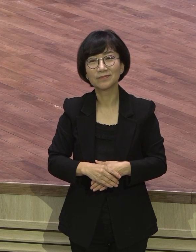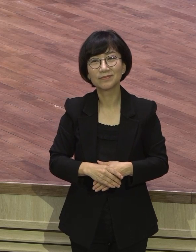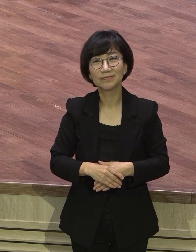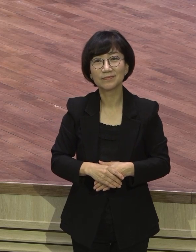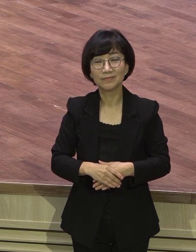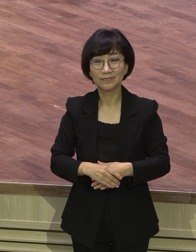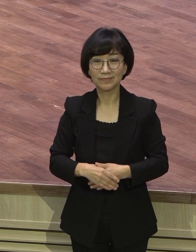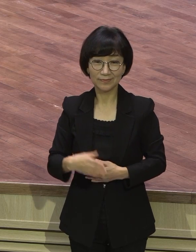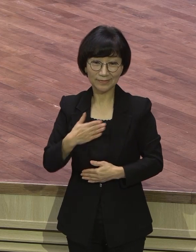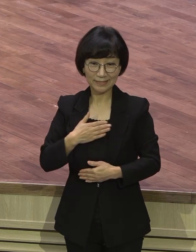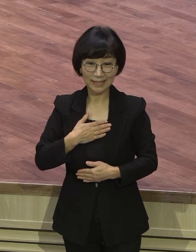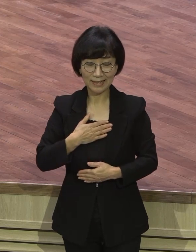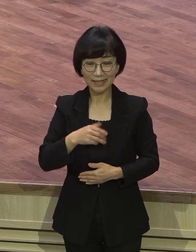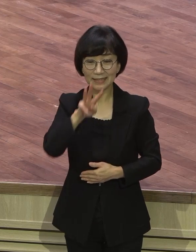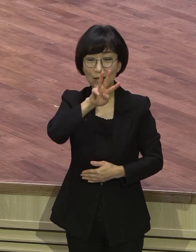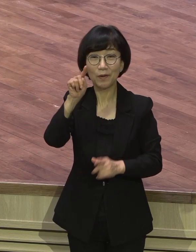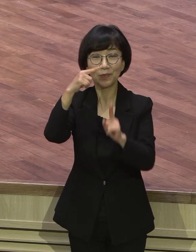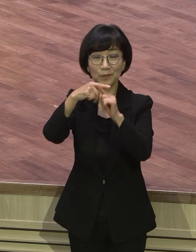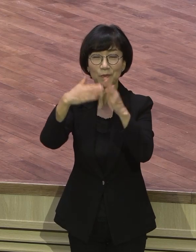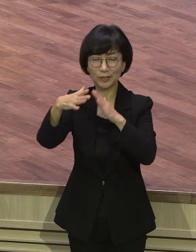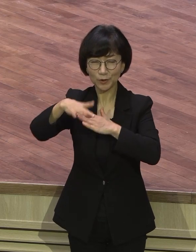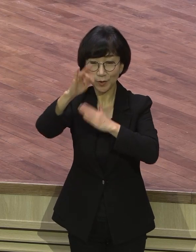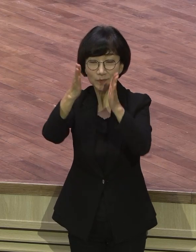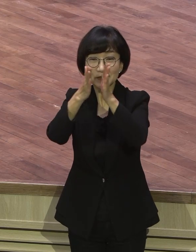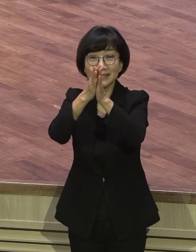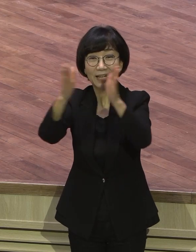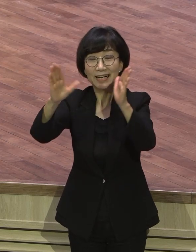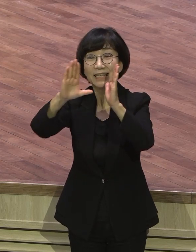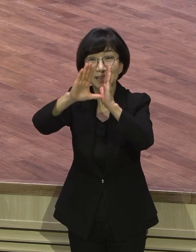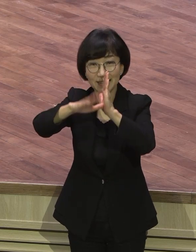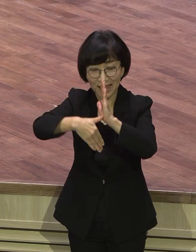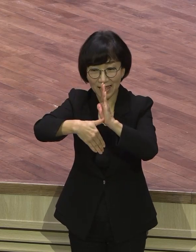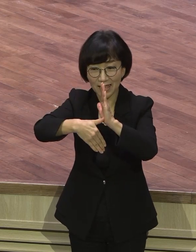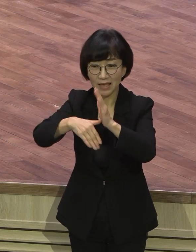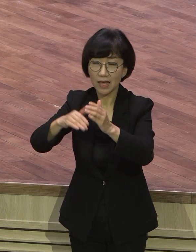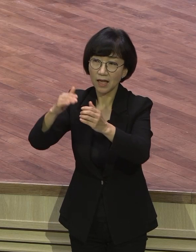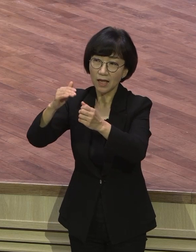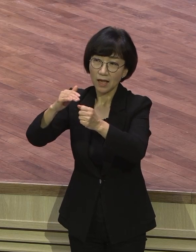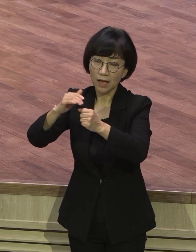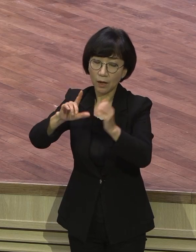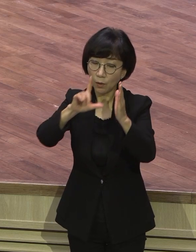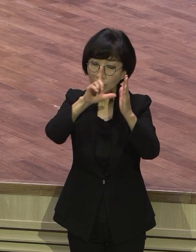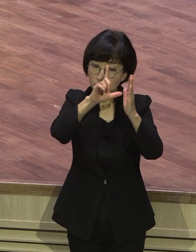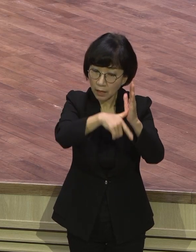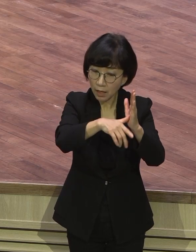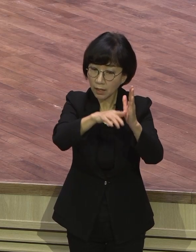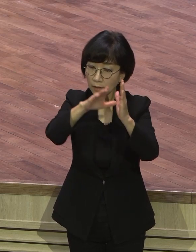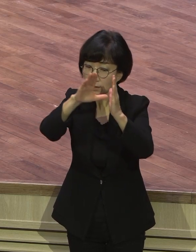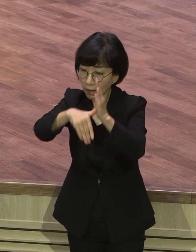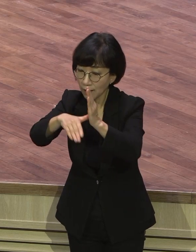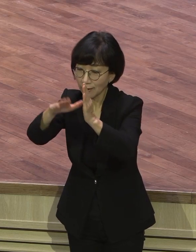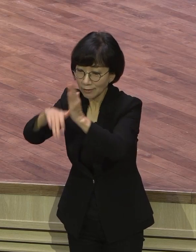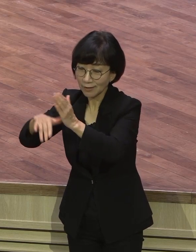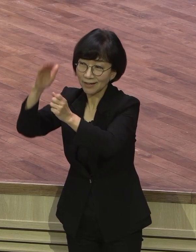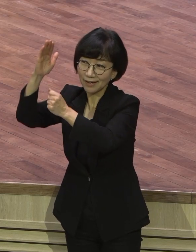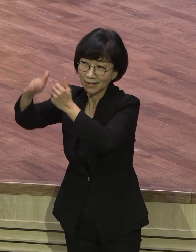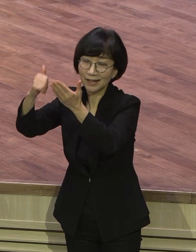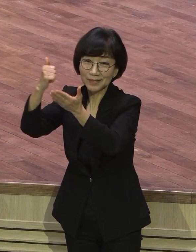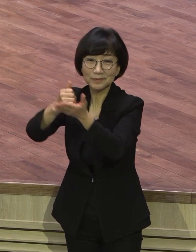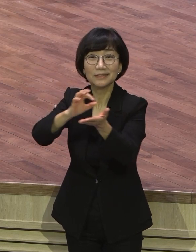제가 이 교회를 개척을 하면서도 보면 그때그때 하나님 쓰는 도구들이 있더라고요. 하나님 쓰고